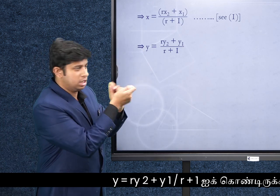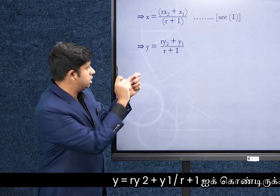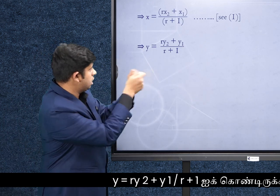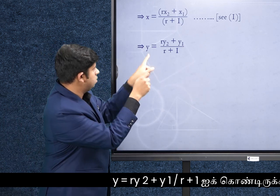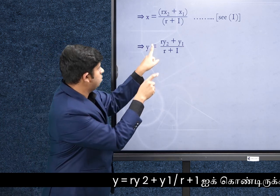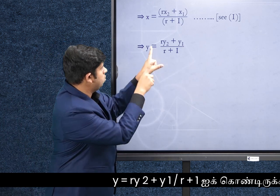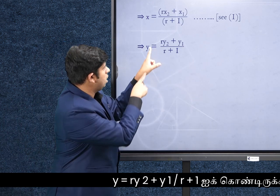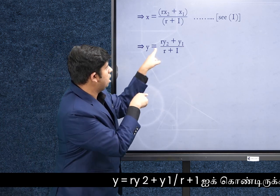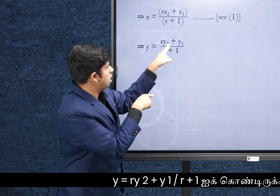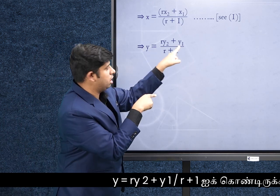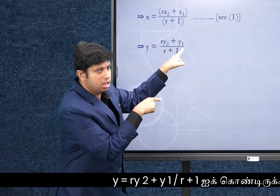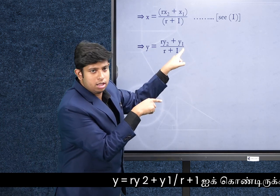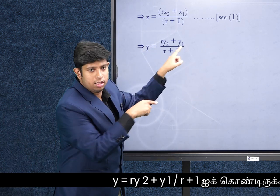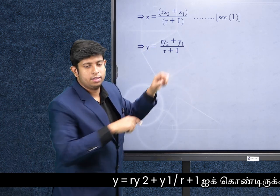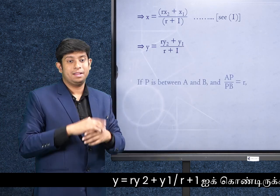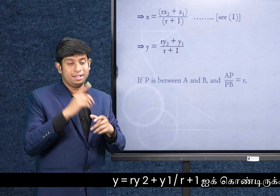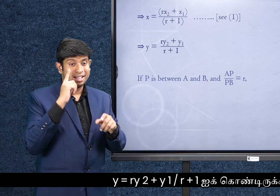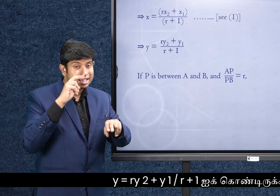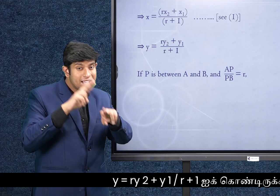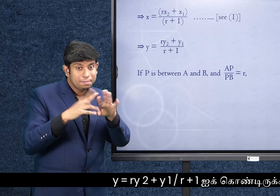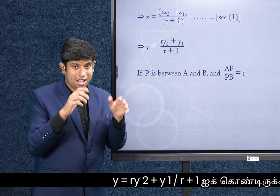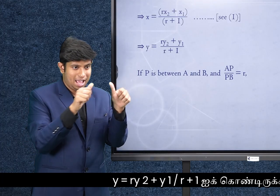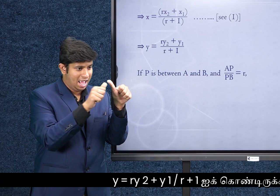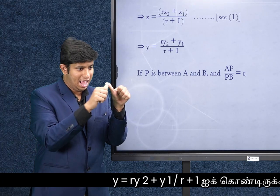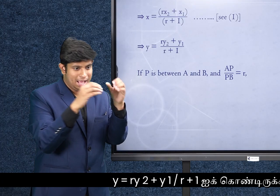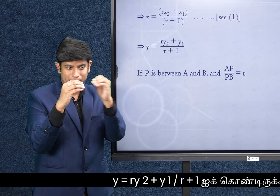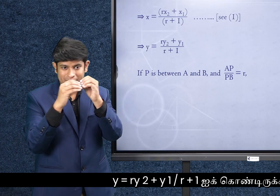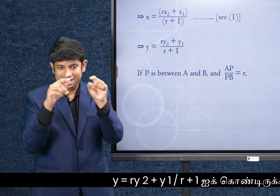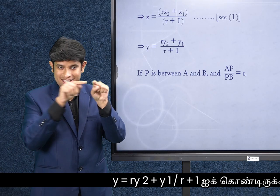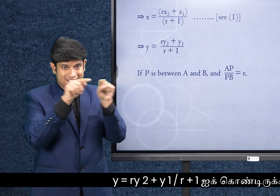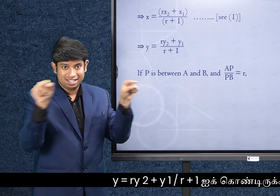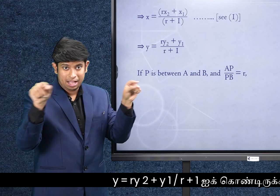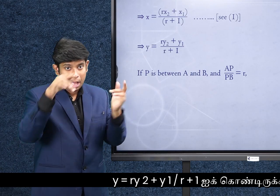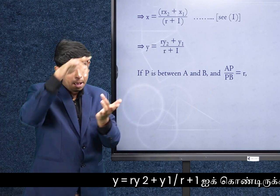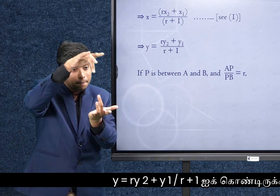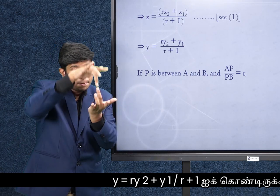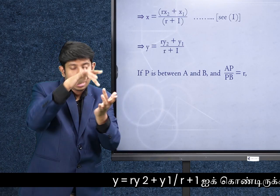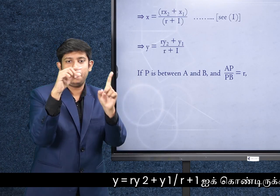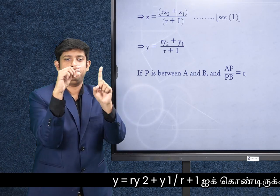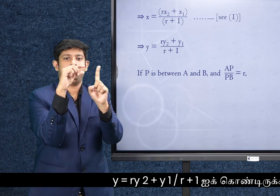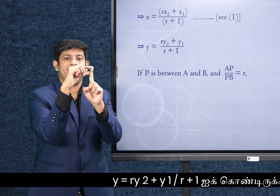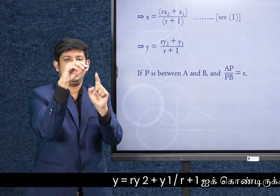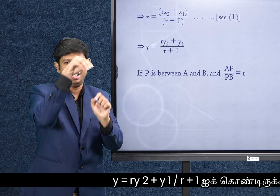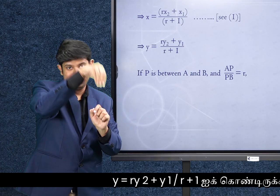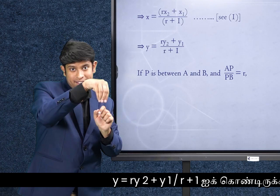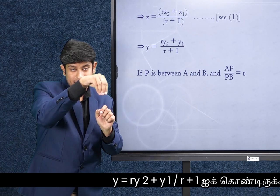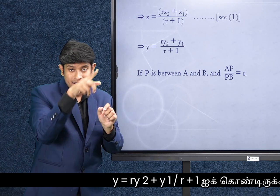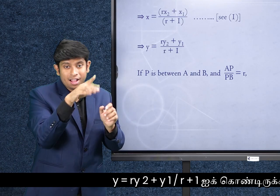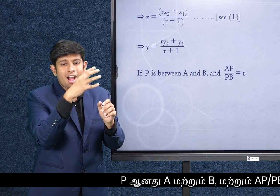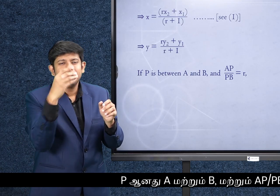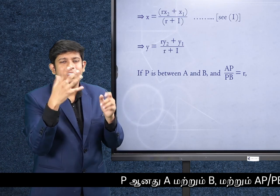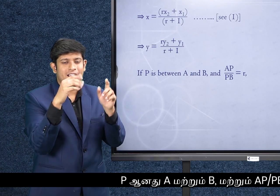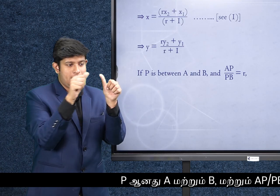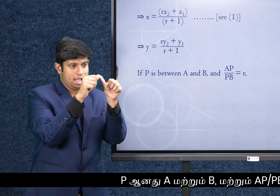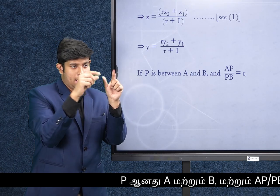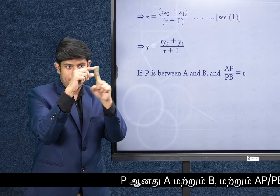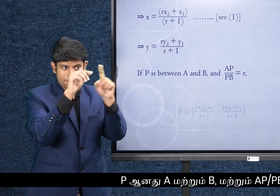கூட்டல் ஒய் கீழ் இலக்க 1 கீழ்க்கோடு ஆர் கூட்டல் 1 கொண்டிருக்கலாம். பி ஆனது